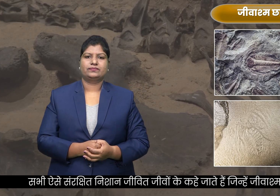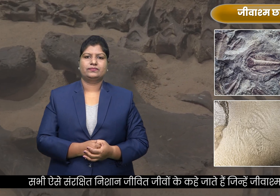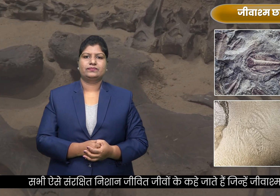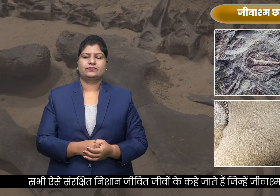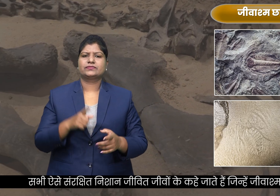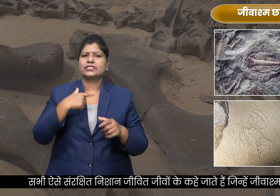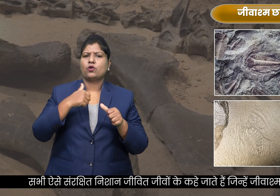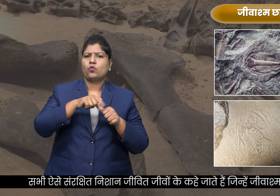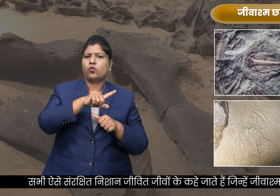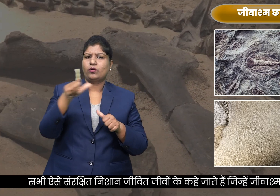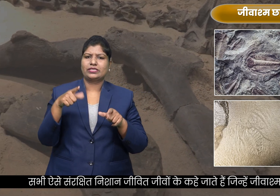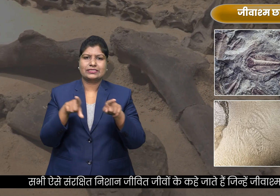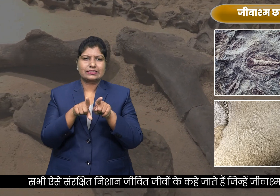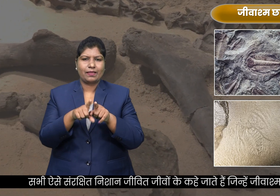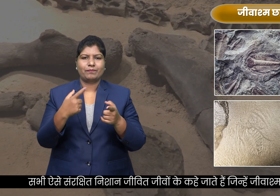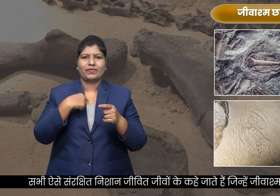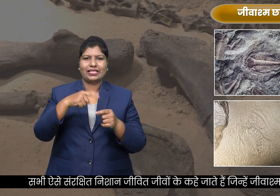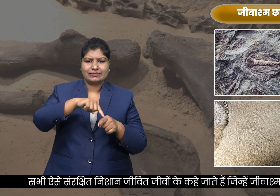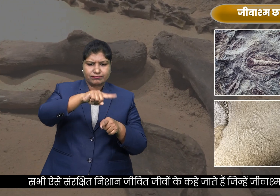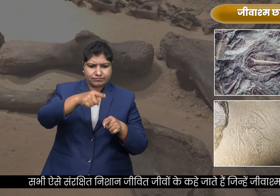सभी ऐसे संरक्षित निशान जीवित जीवों के